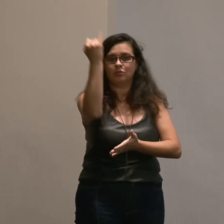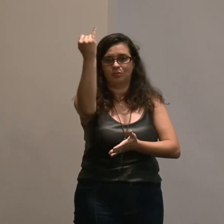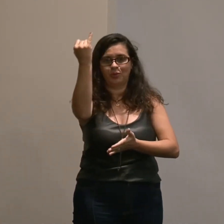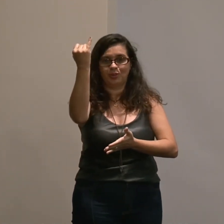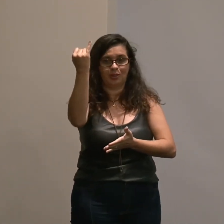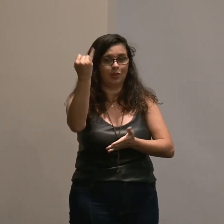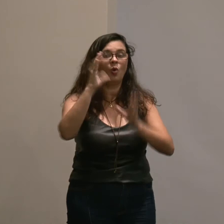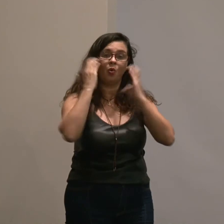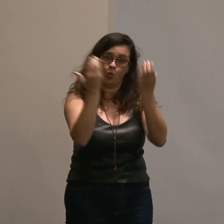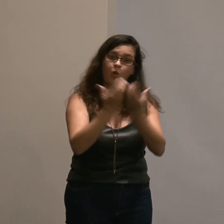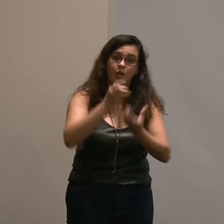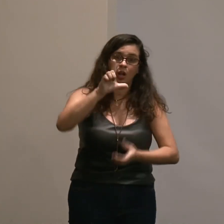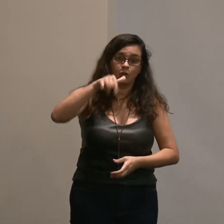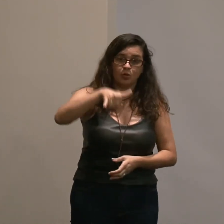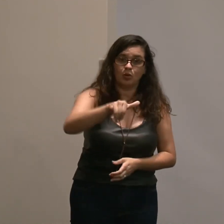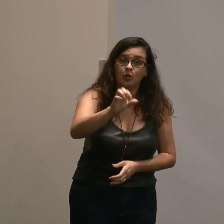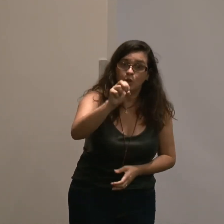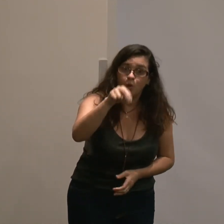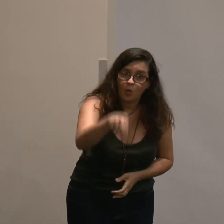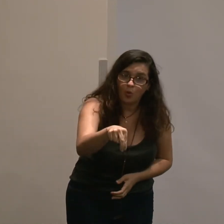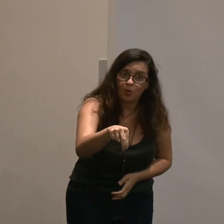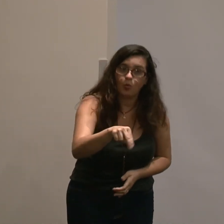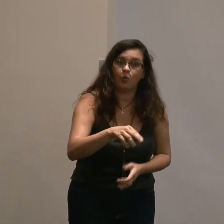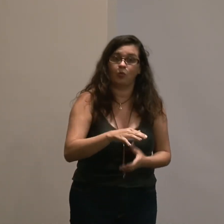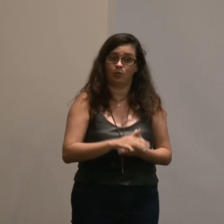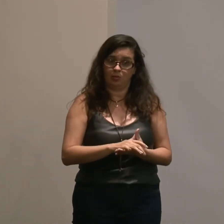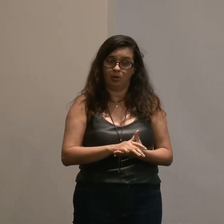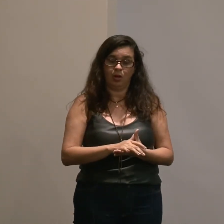aconteceu também um evento importante que foi o congresso de Lyon